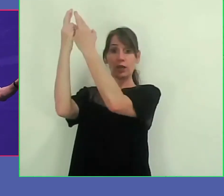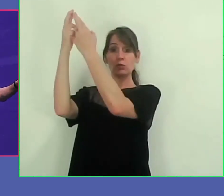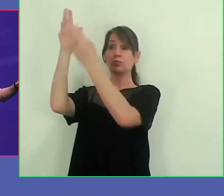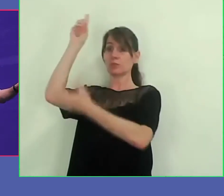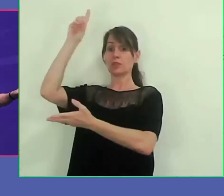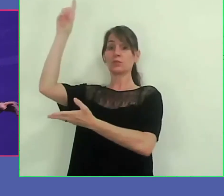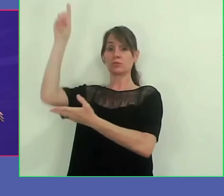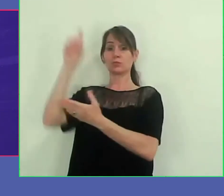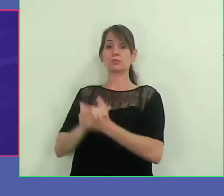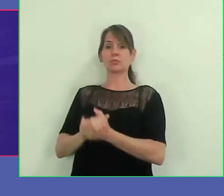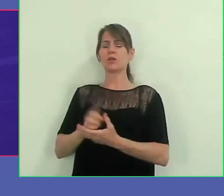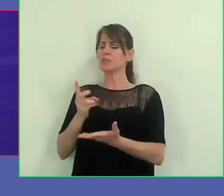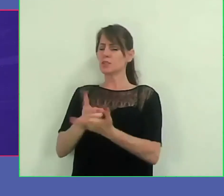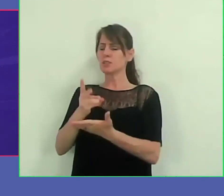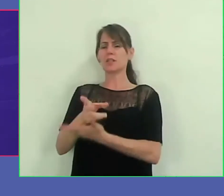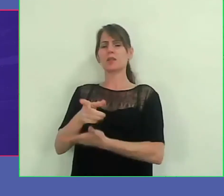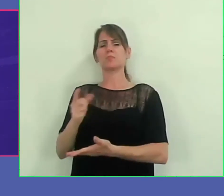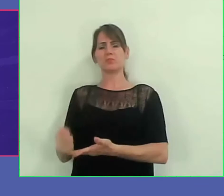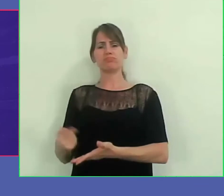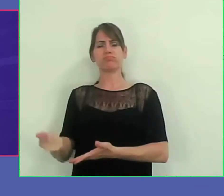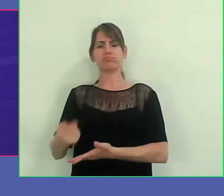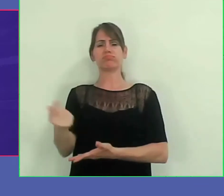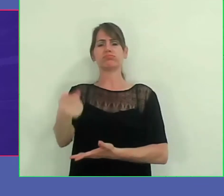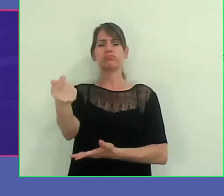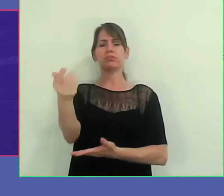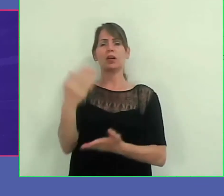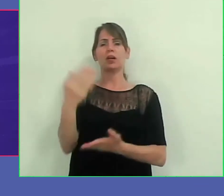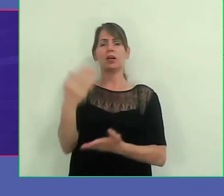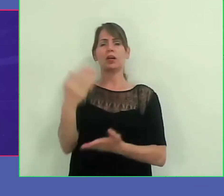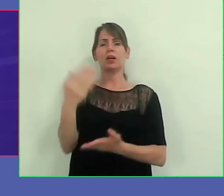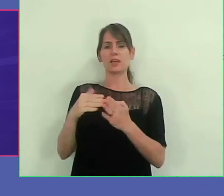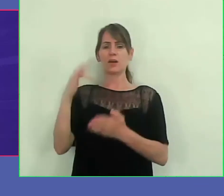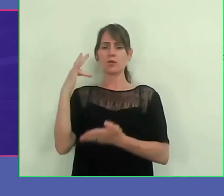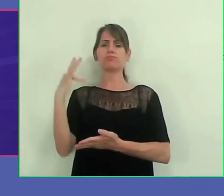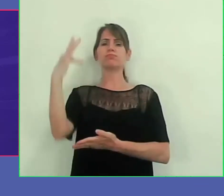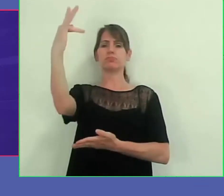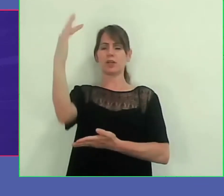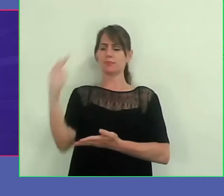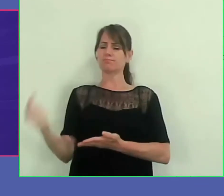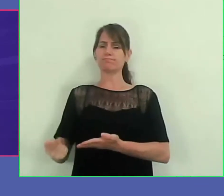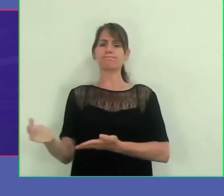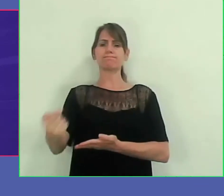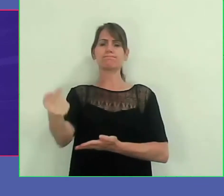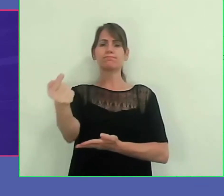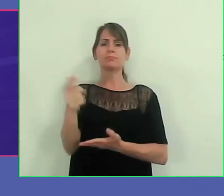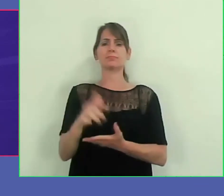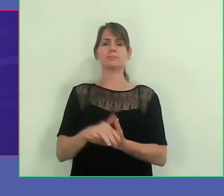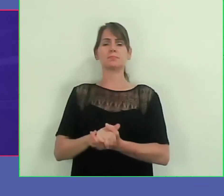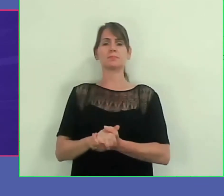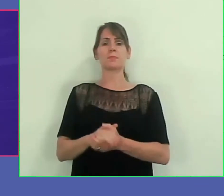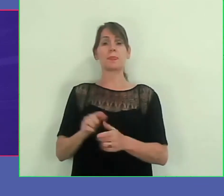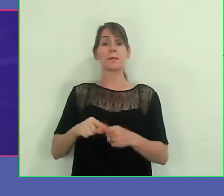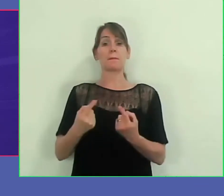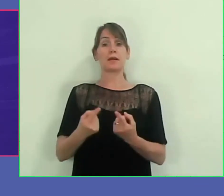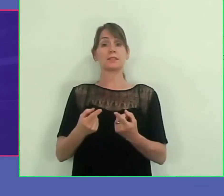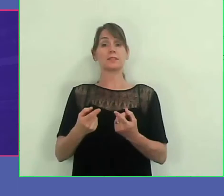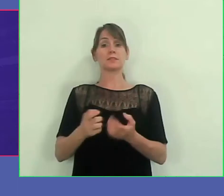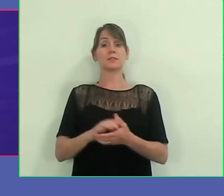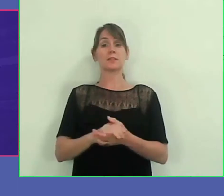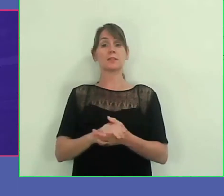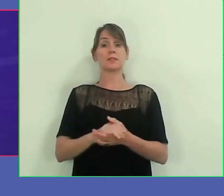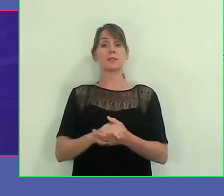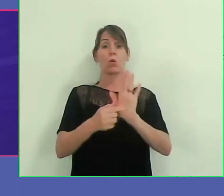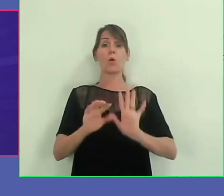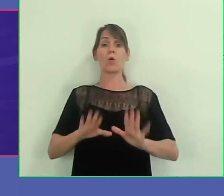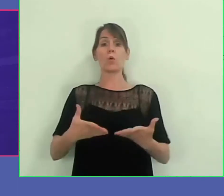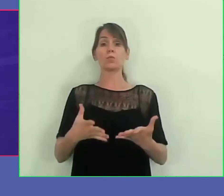eternidade passada até a eternidade futura. Mas surgiu uma outra autoridade, um outro poder, que